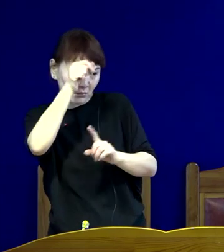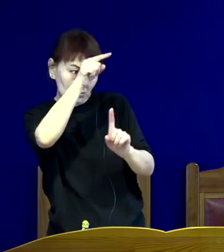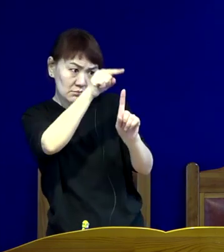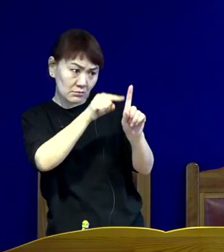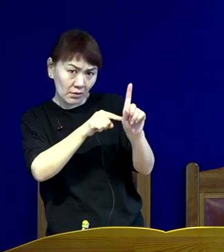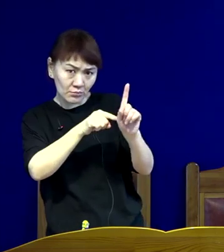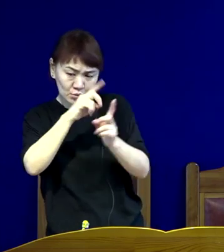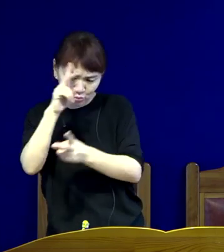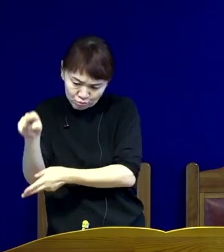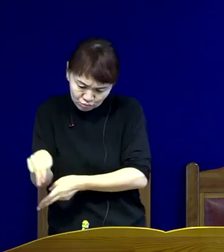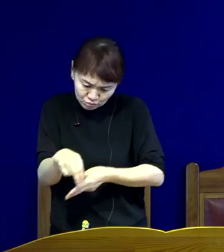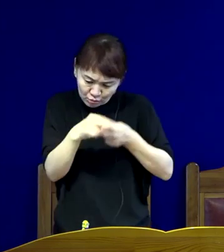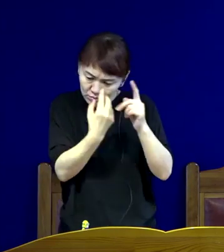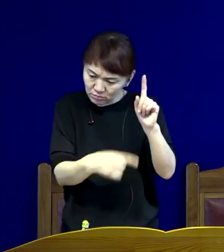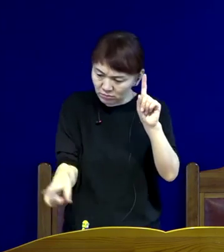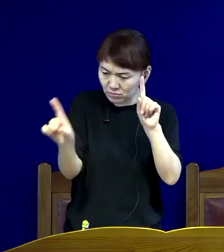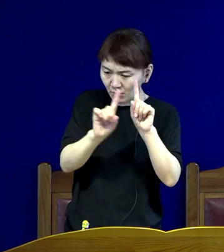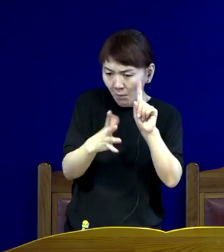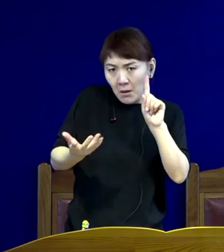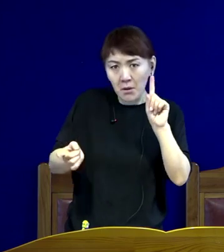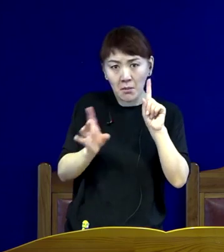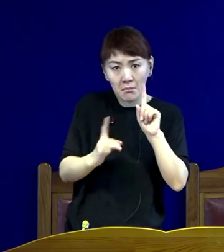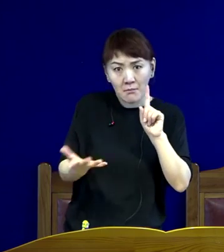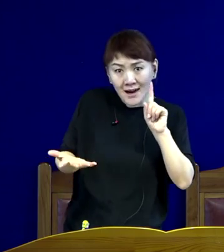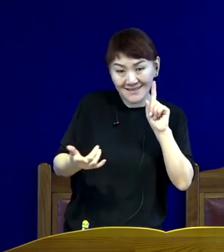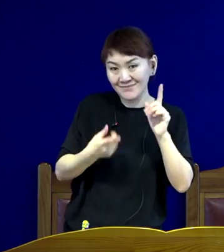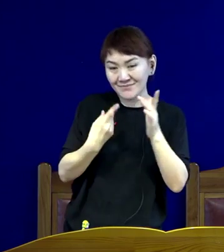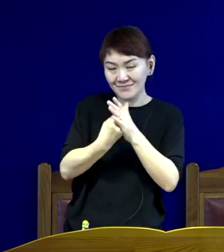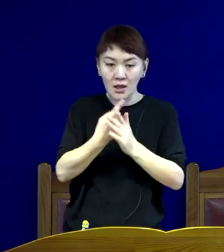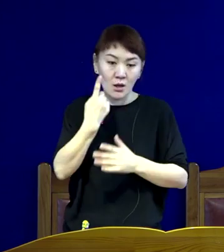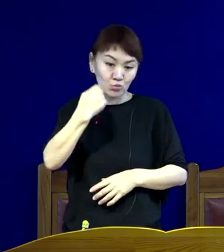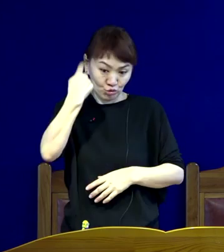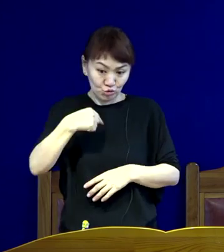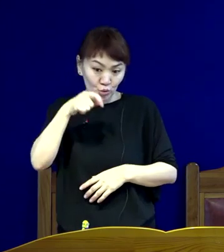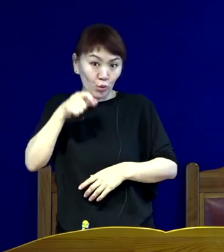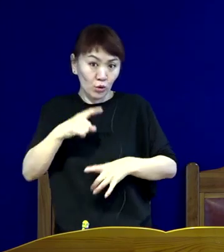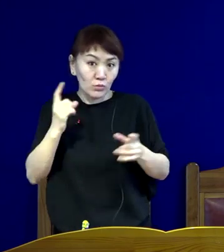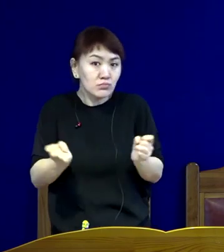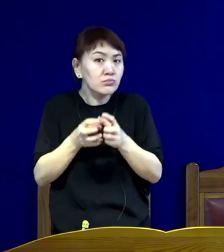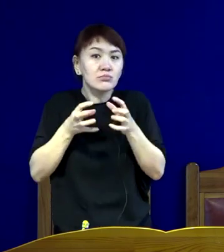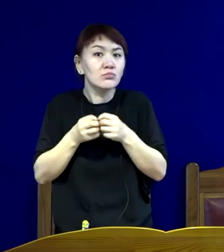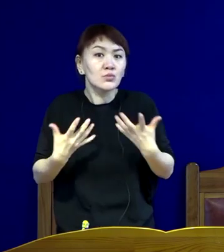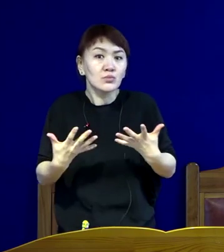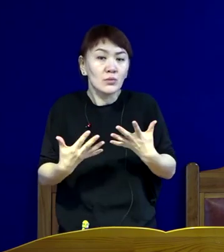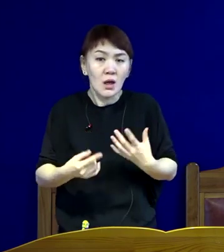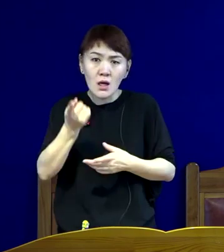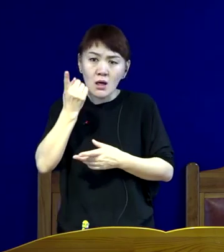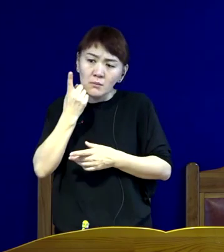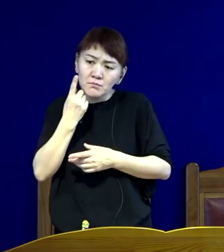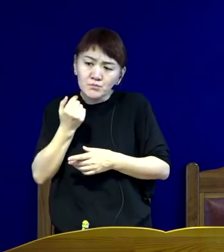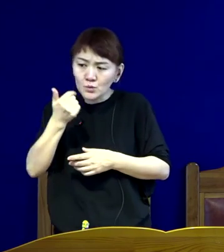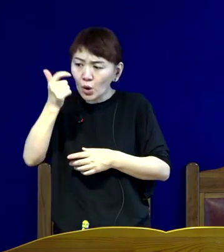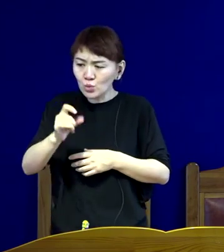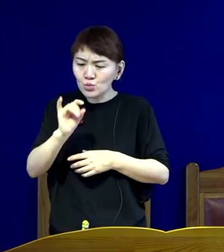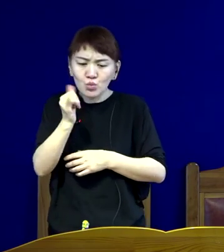болоод гэж гарч байгаа. Тэгэхээр эмэгтэй хүний бүтээсэн нь эмэгтэй хүн туслагч юм. Юунд туслах